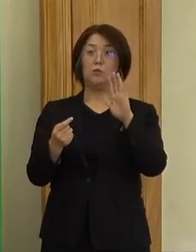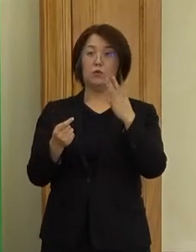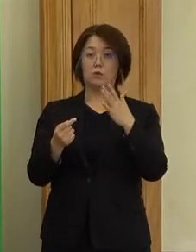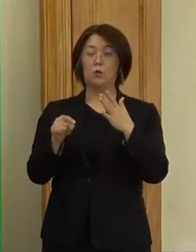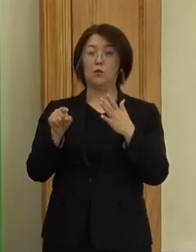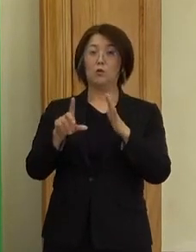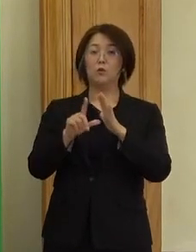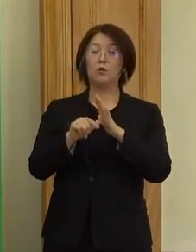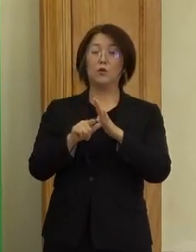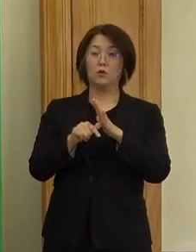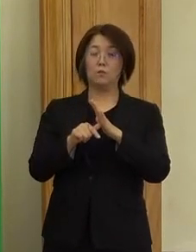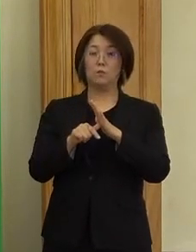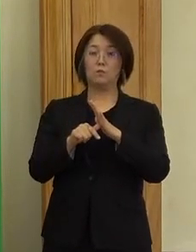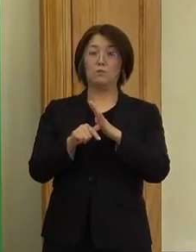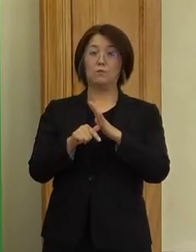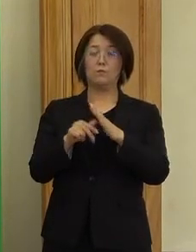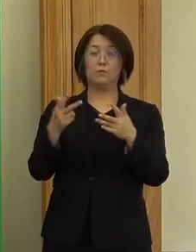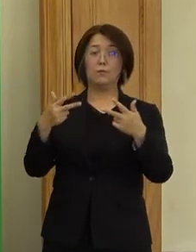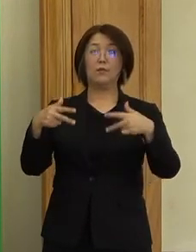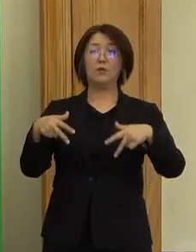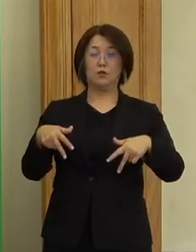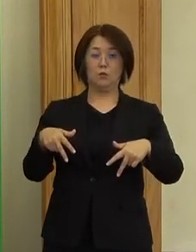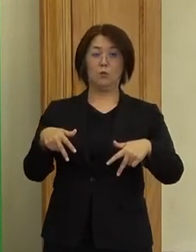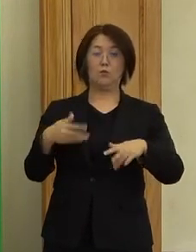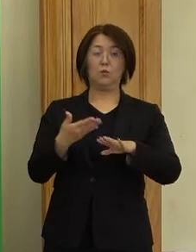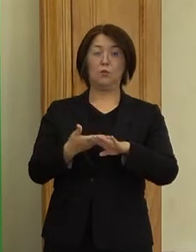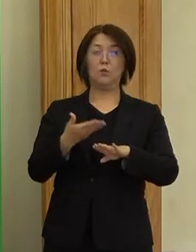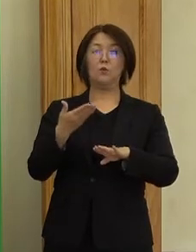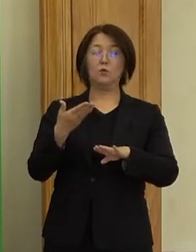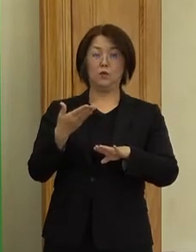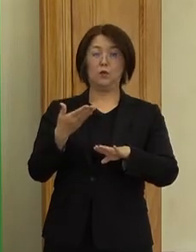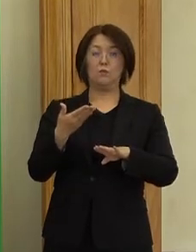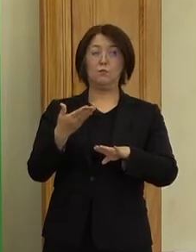そこにですねシステム上で、